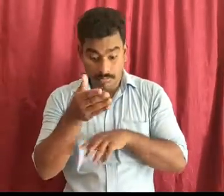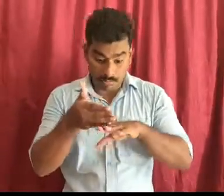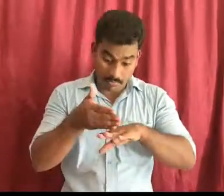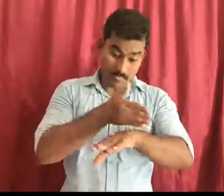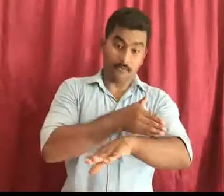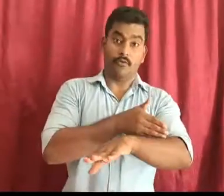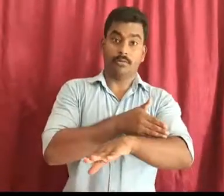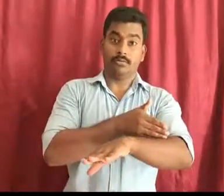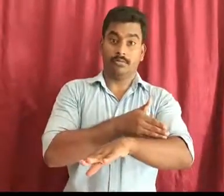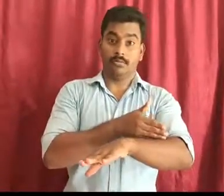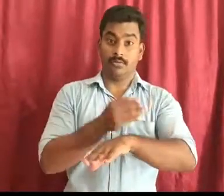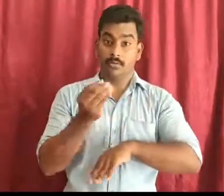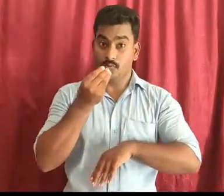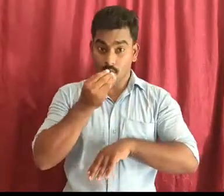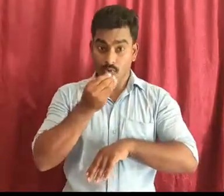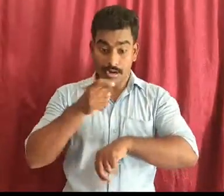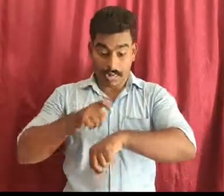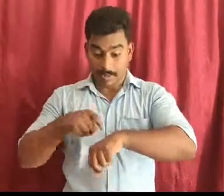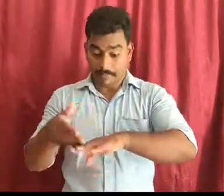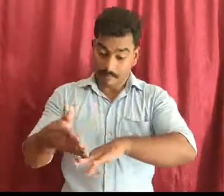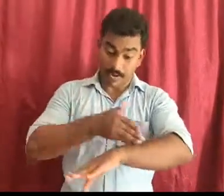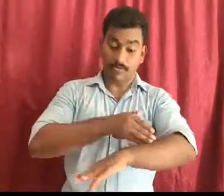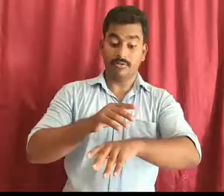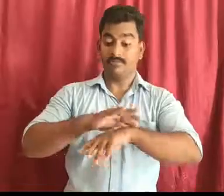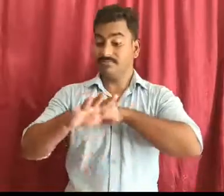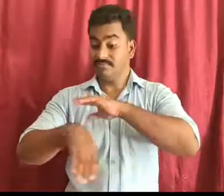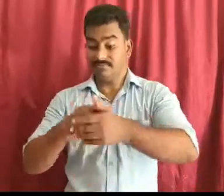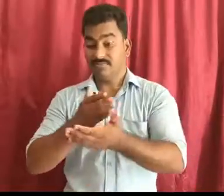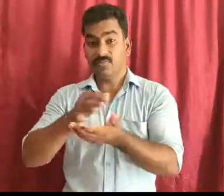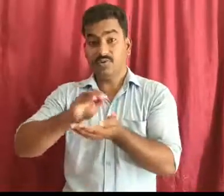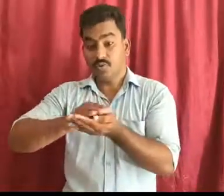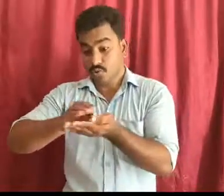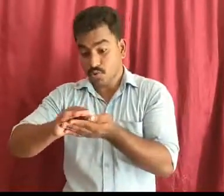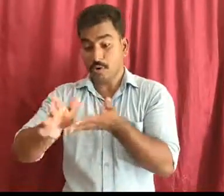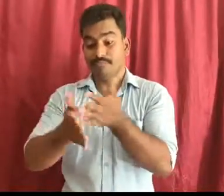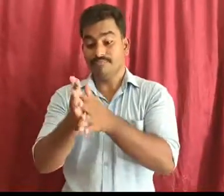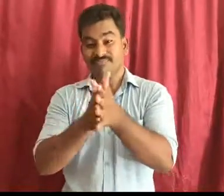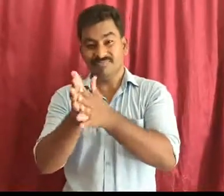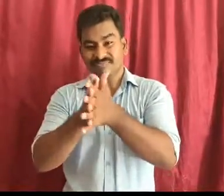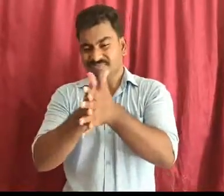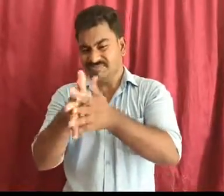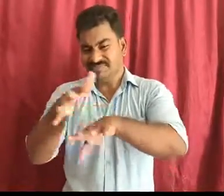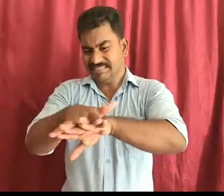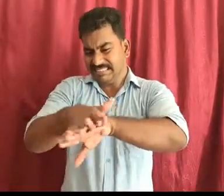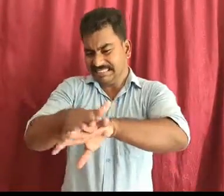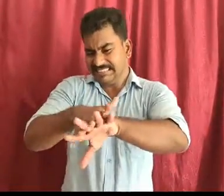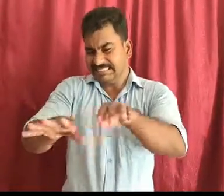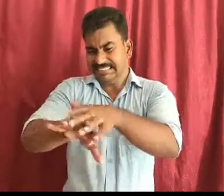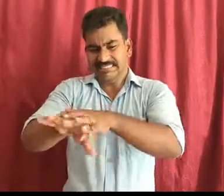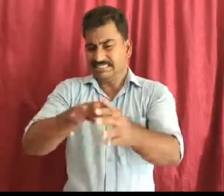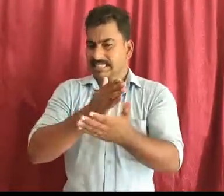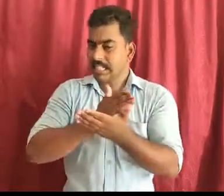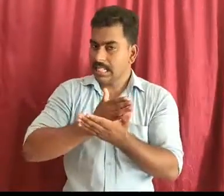ഭക്ഷണം കഴിക്കുന്നതിന് മുമ്പും ശേഷവും കൈകൾ വൃത്തിയായി സോപ്പ് ഉപയോഗിച്ച് കഴുകുക.